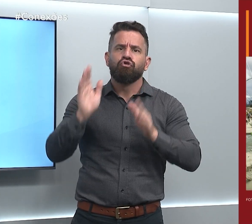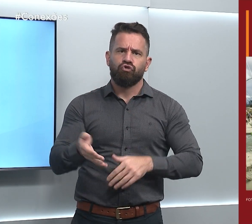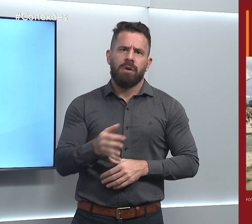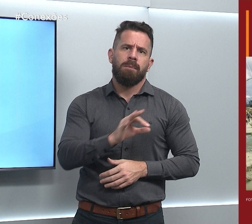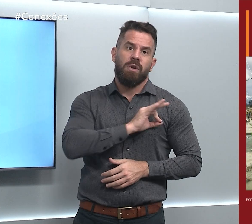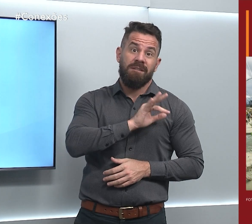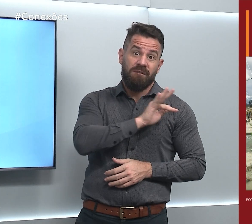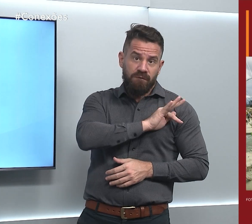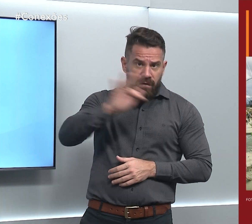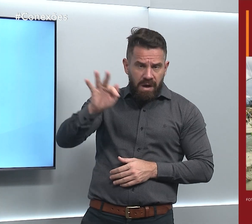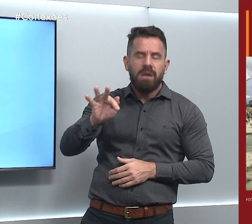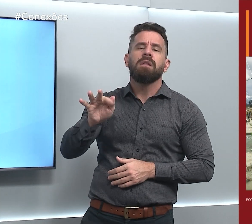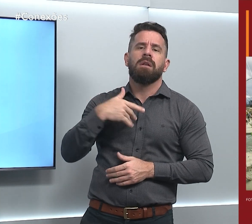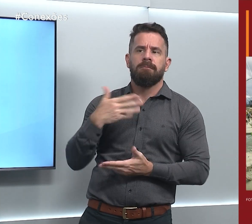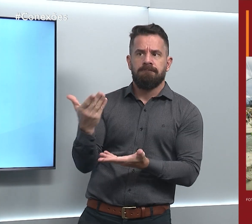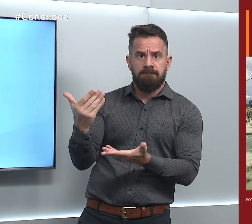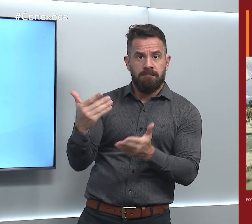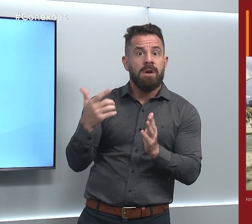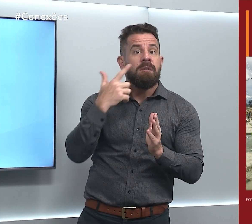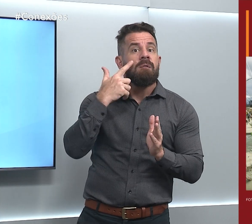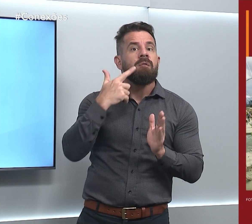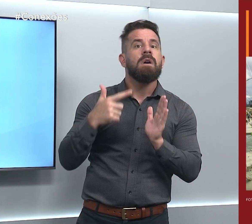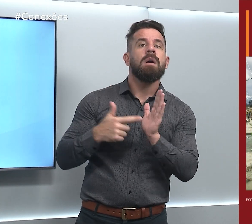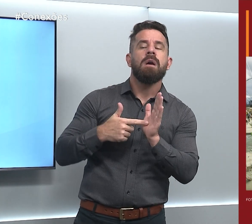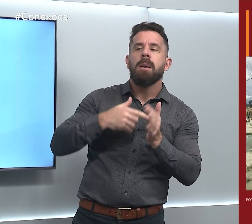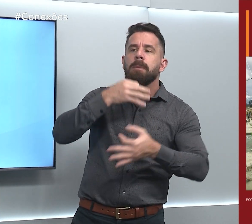no inquérito do golpe de Estado.